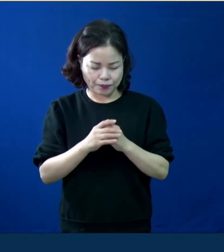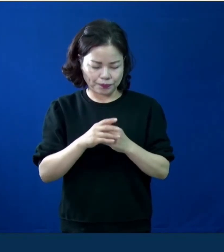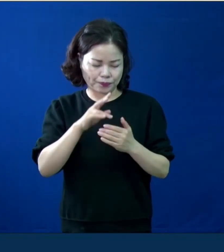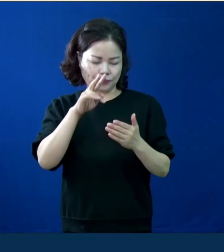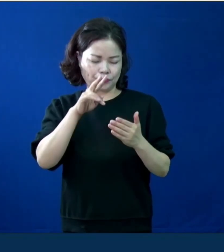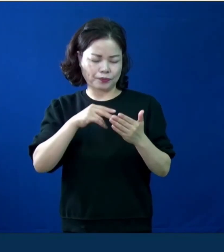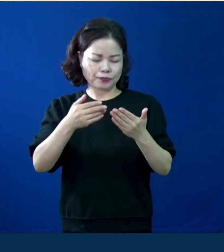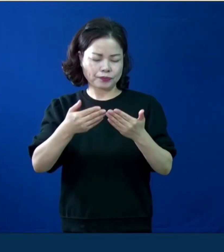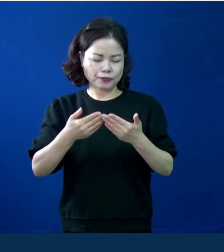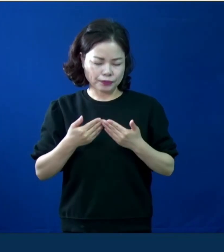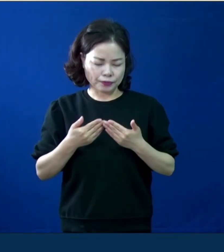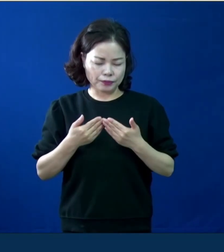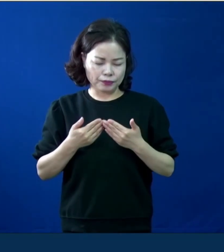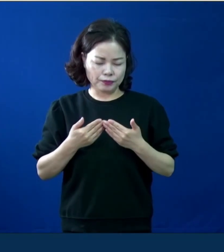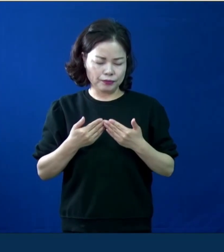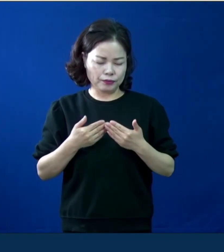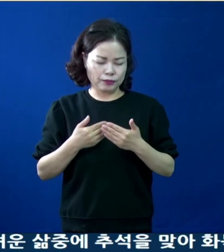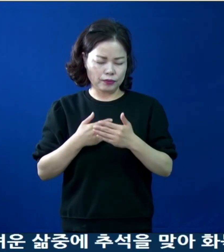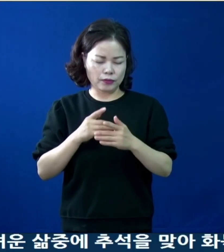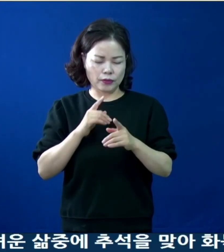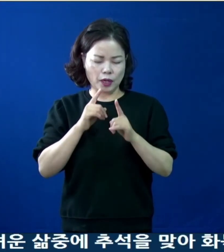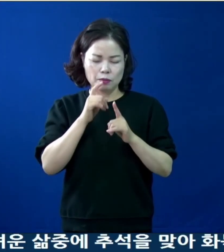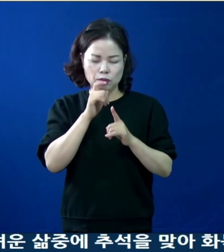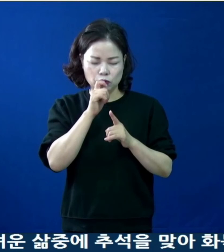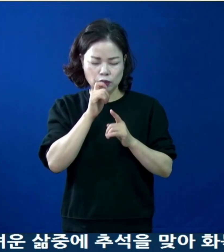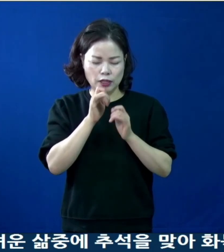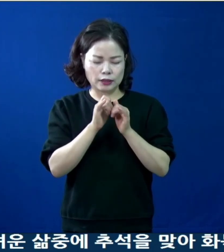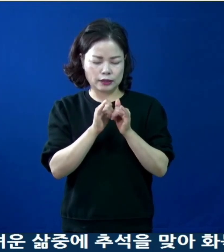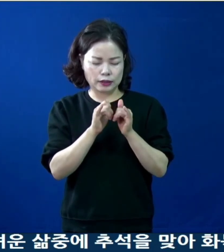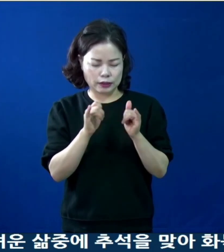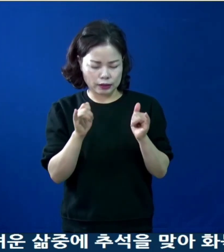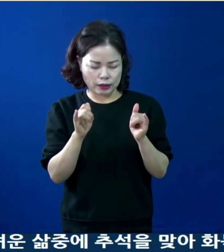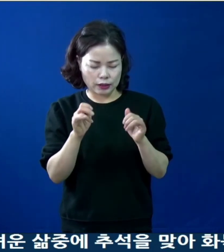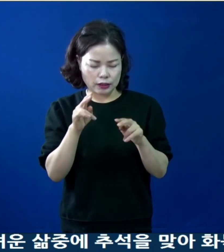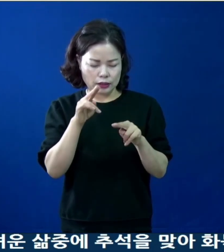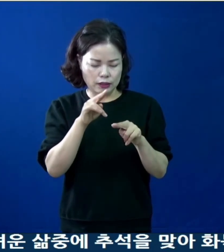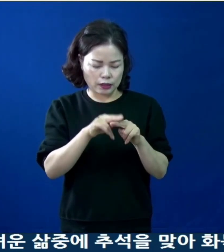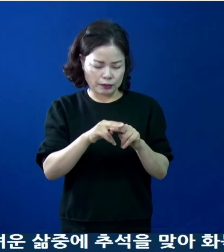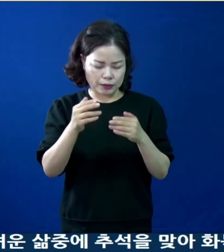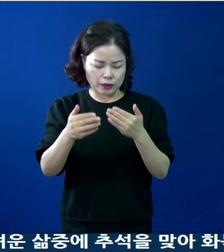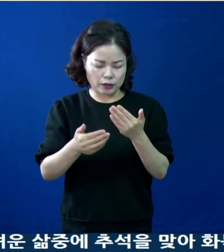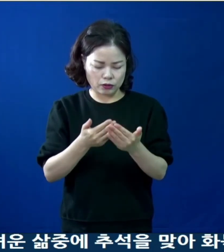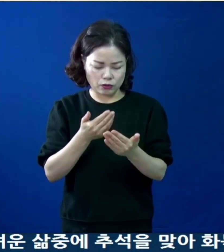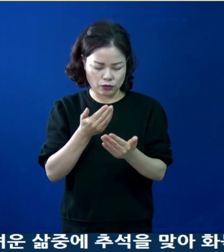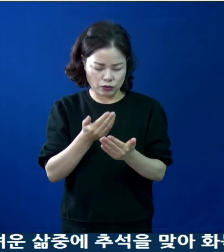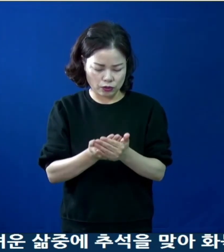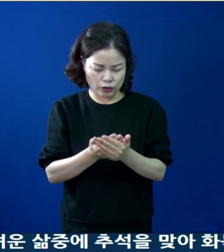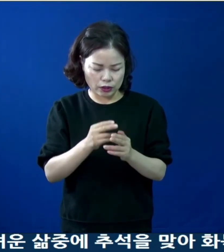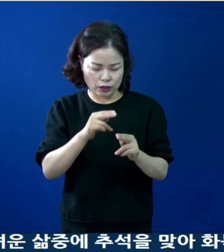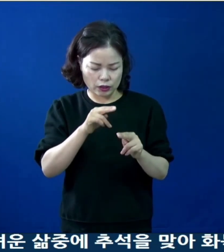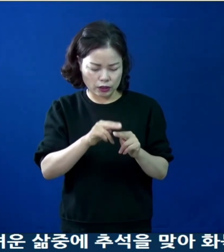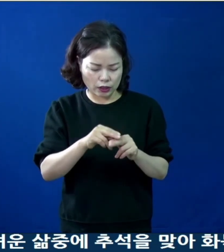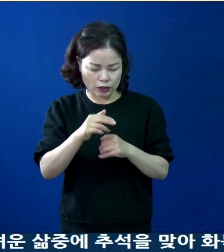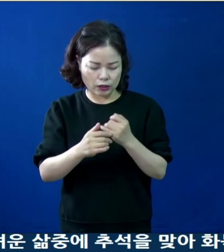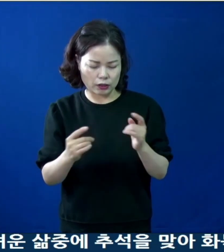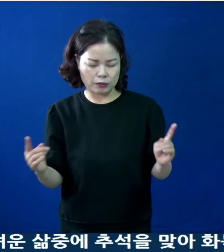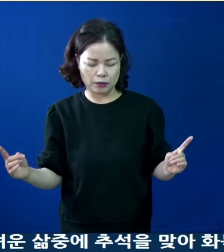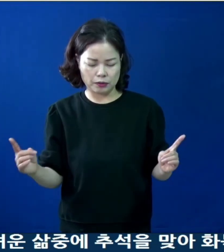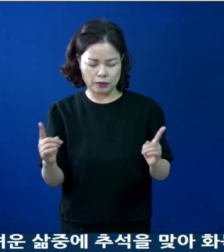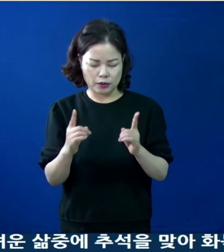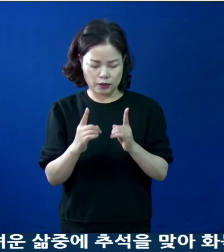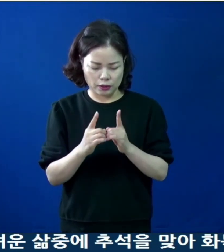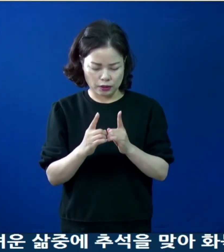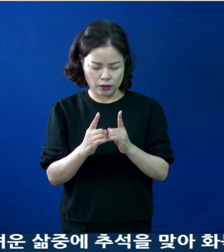하시고 나아가 말씀을 묵상하는 자리에 앉게 해 주옵소서. 그 자리에서 하나님을 만나게